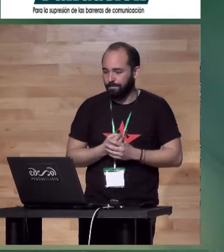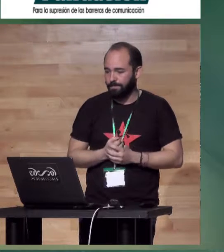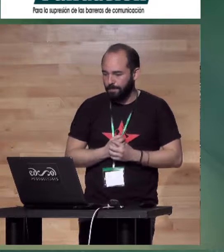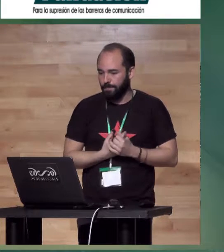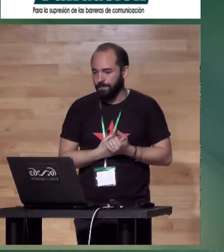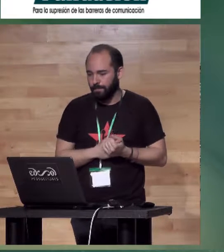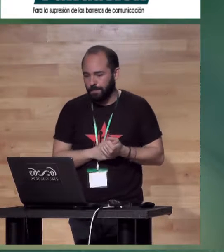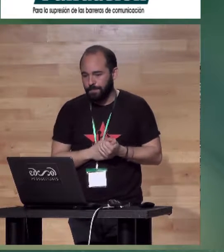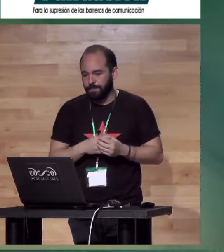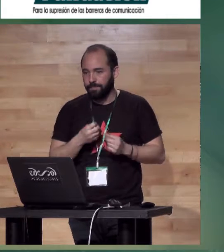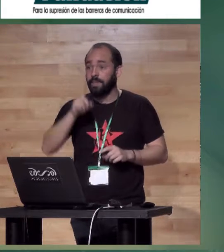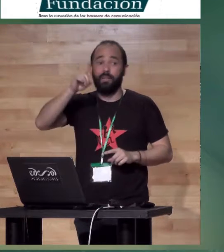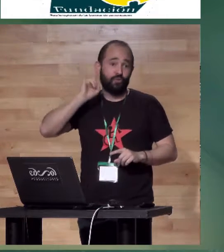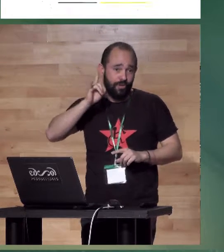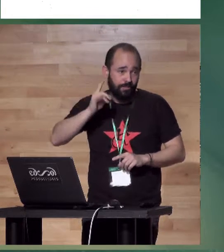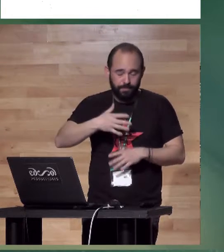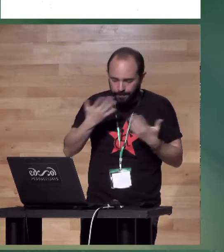fotografía, etc.